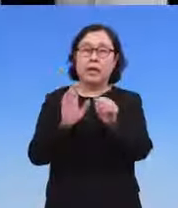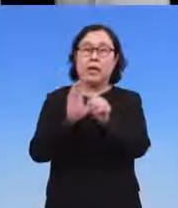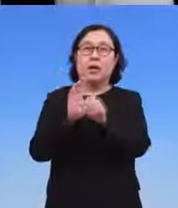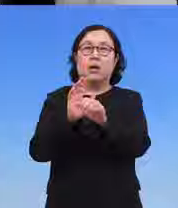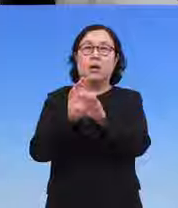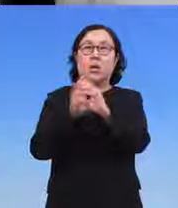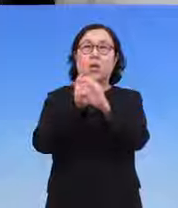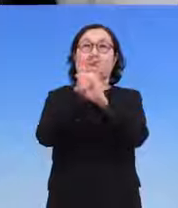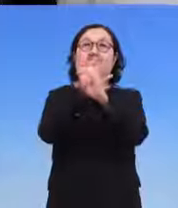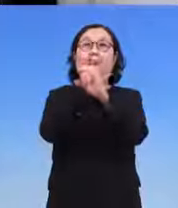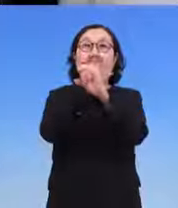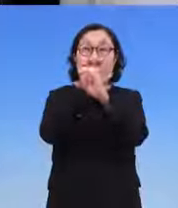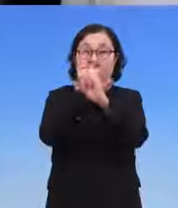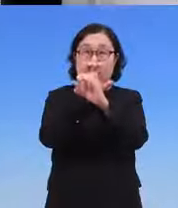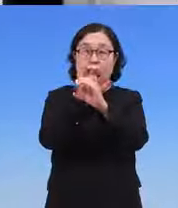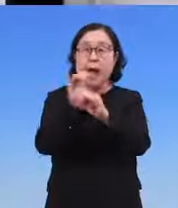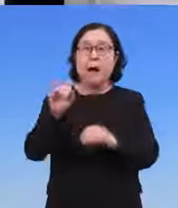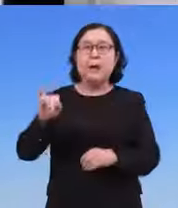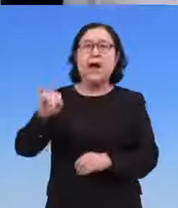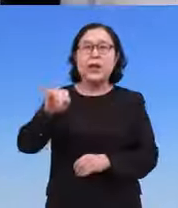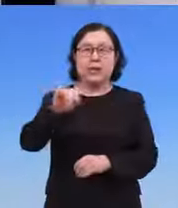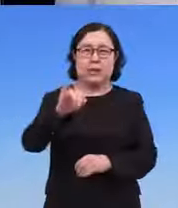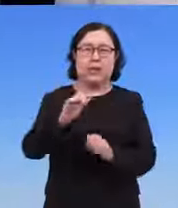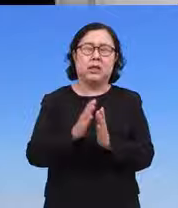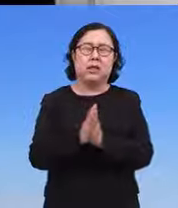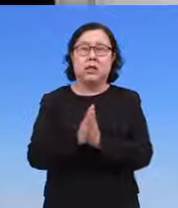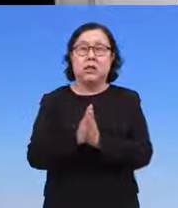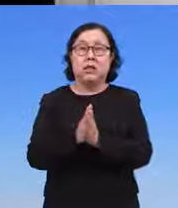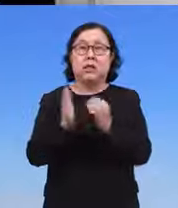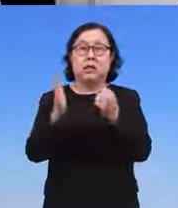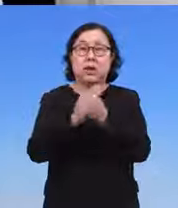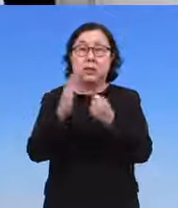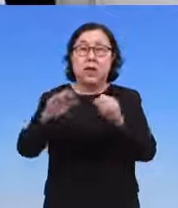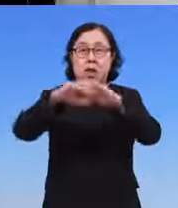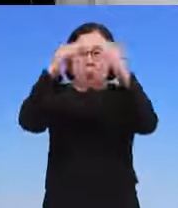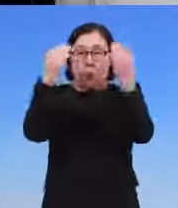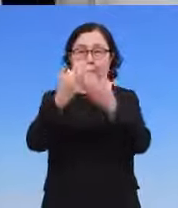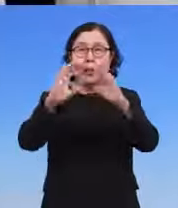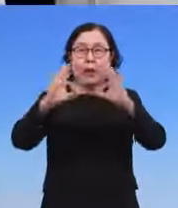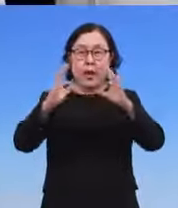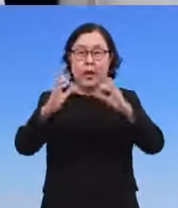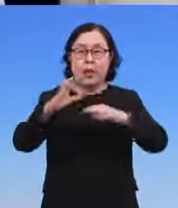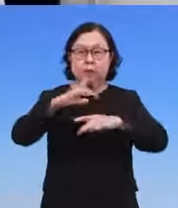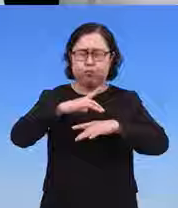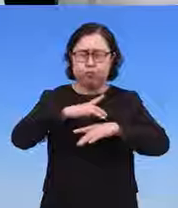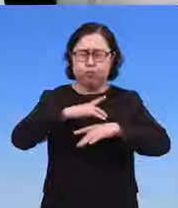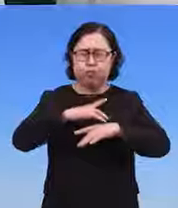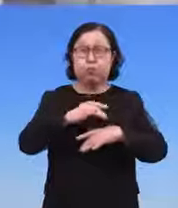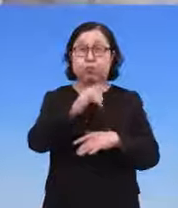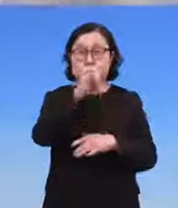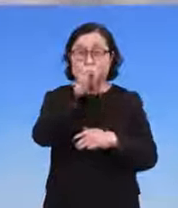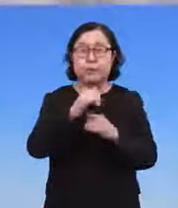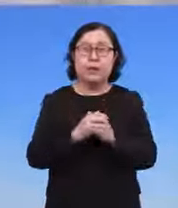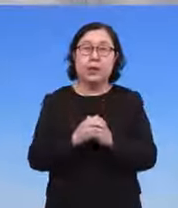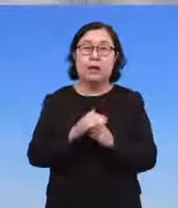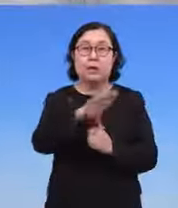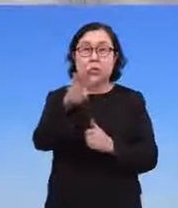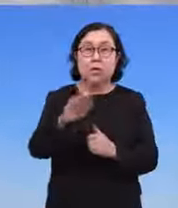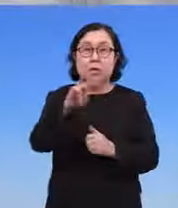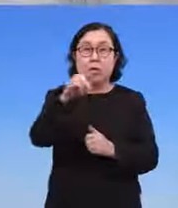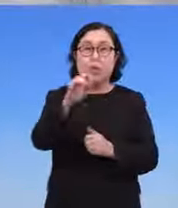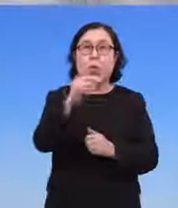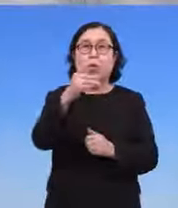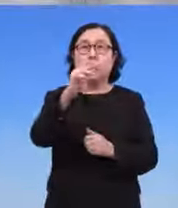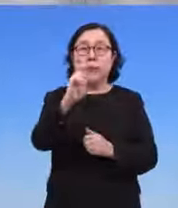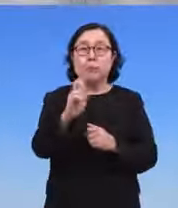지금 이 코로나 바이러스 확진자가 늘어나면서 이제 온 나라가 그 두려움에 빠져 있는 상황입니다. 특히나